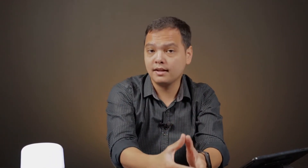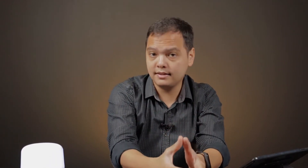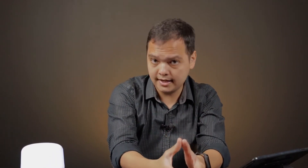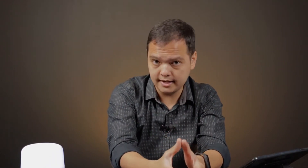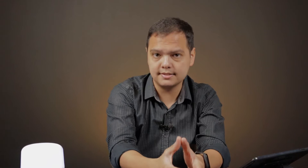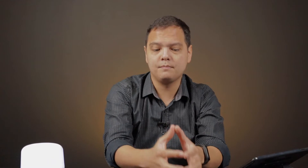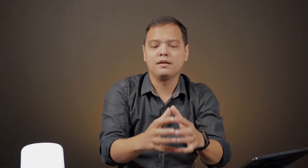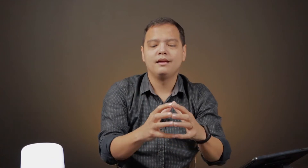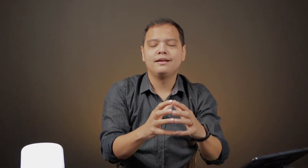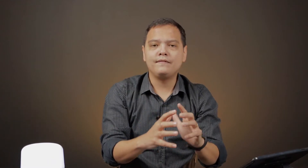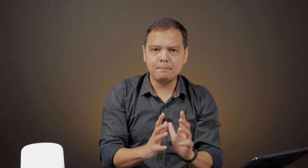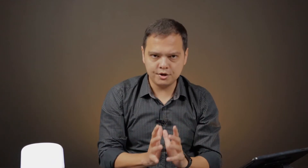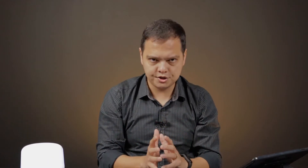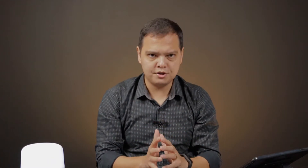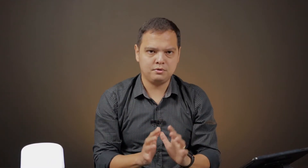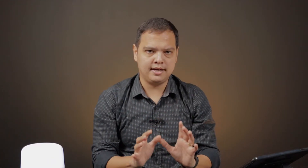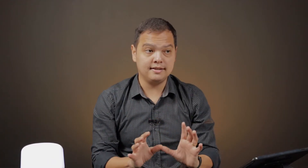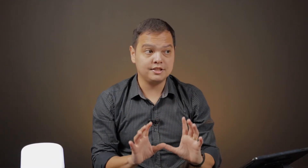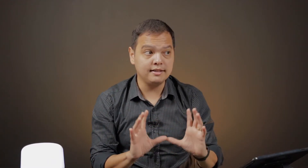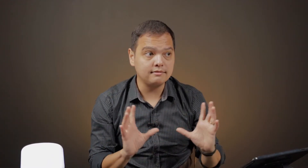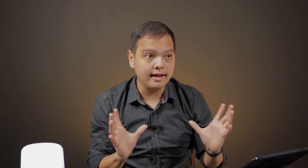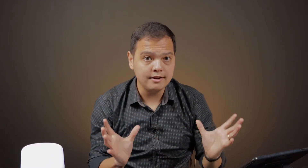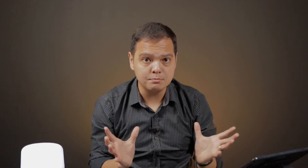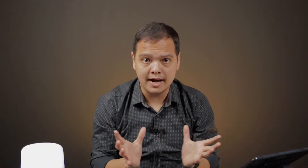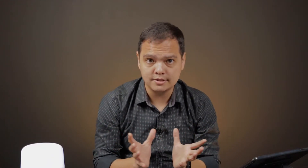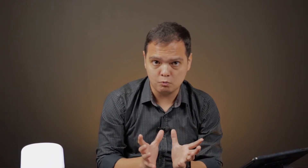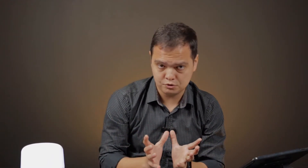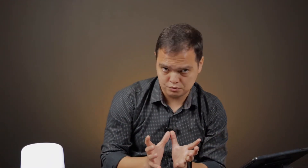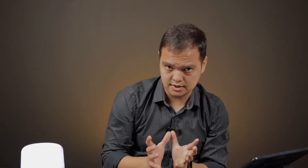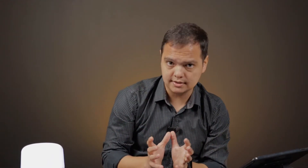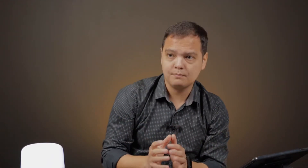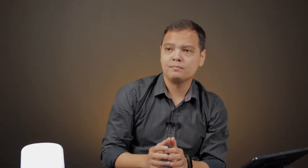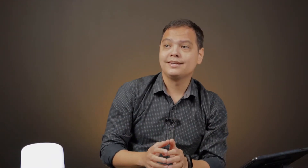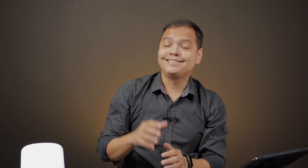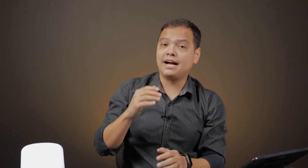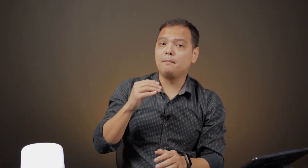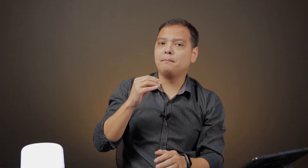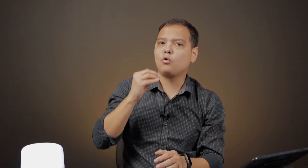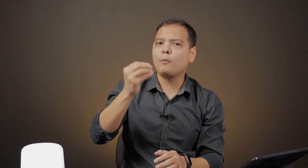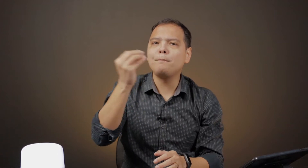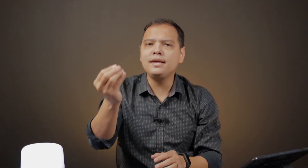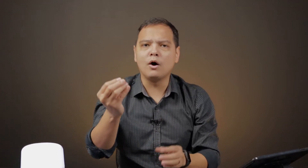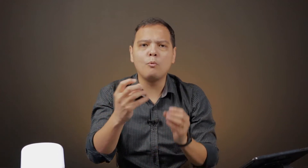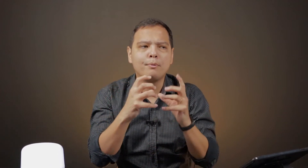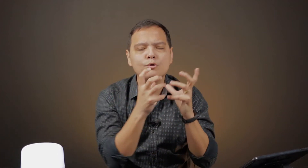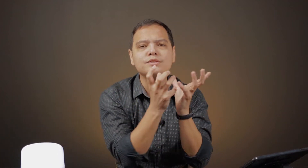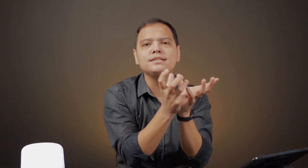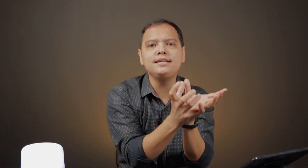da criança. Depois disso, que a criança já entende mais algumas coisas, já copia ou pronuncia